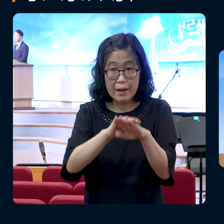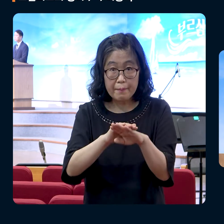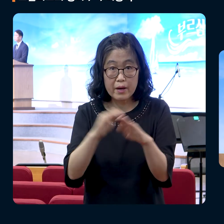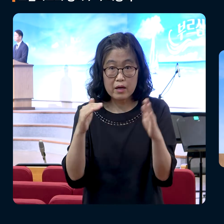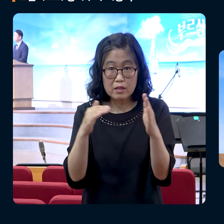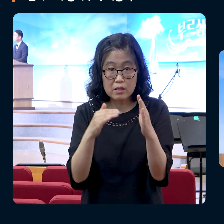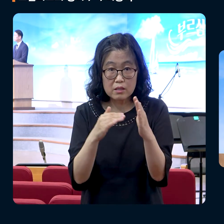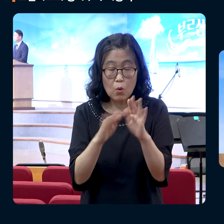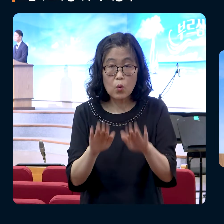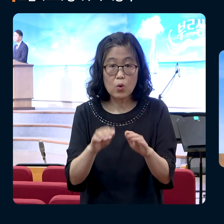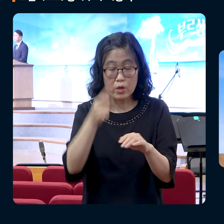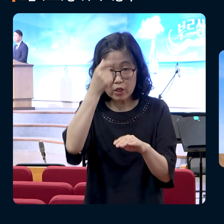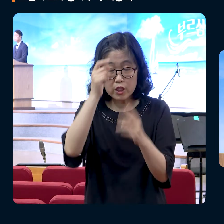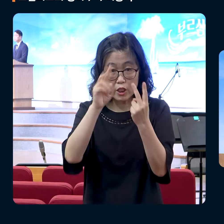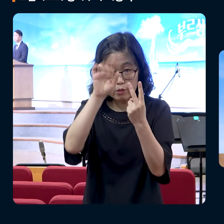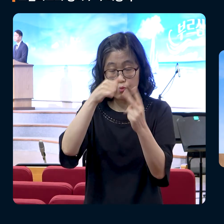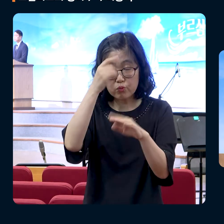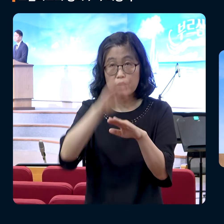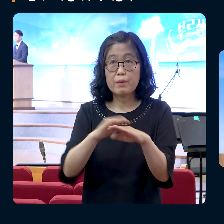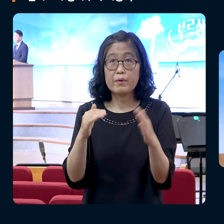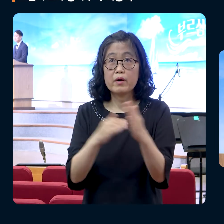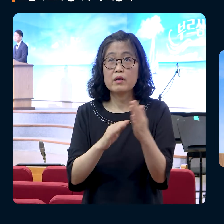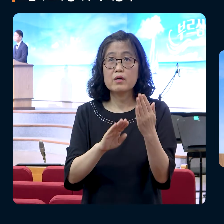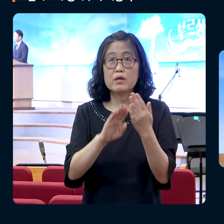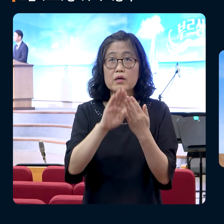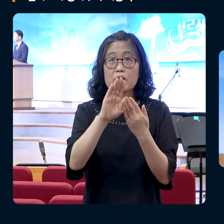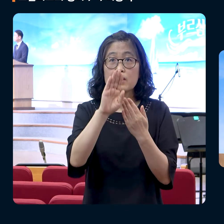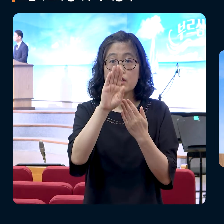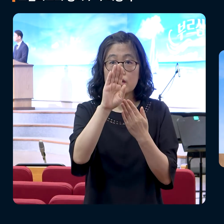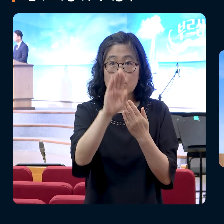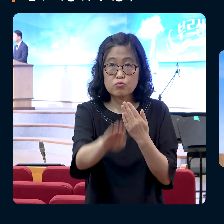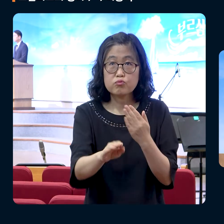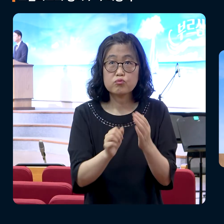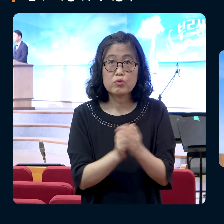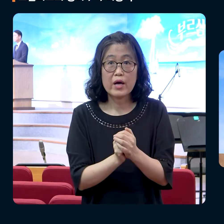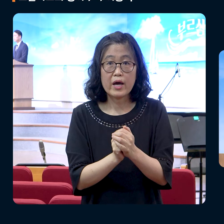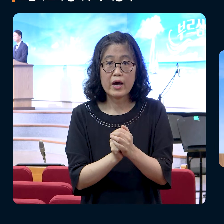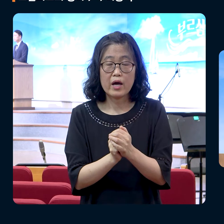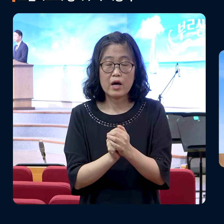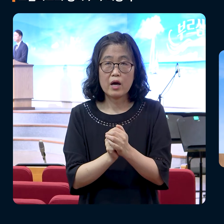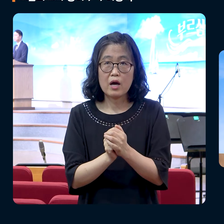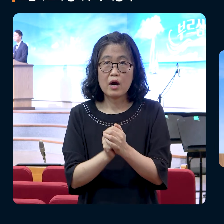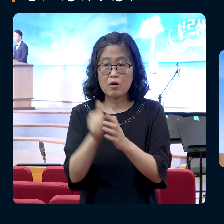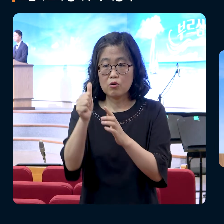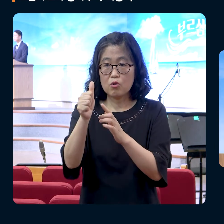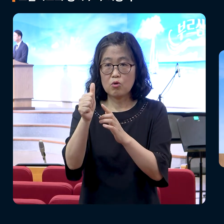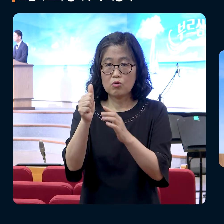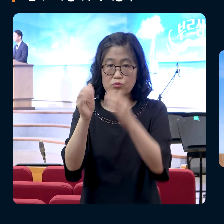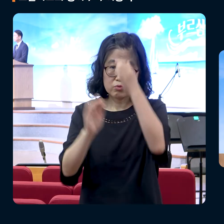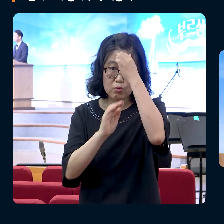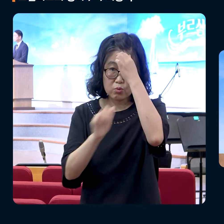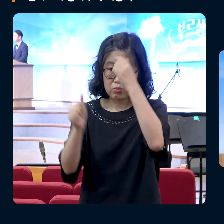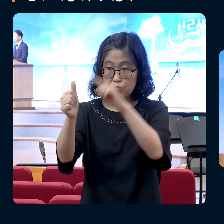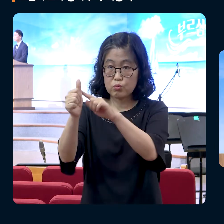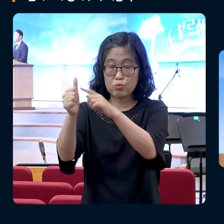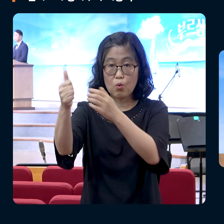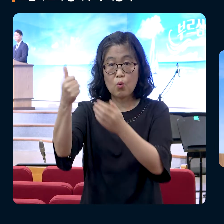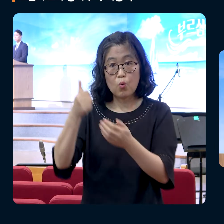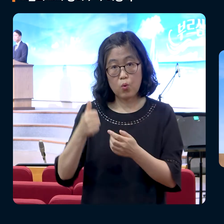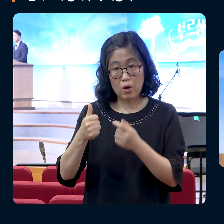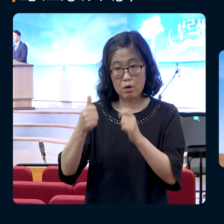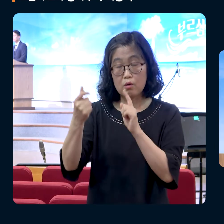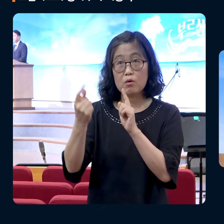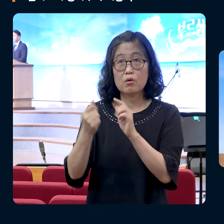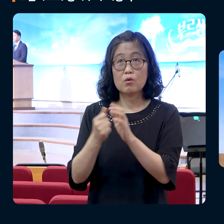끝났는데 그 성도님이 지난주에 퇴원을 하셔서 지금 잠깐 집에 계시는데 오셔서 저한테 오셔서 저한테